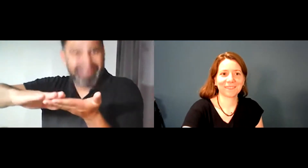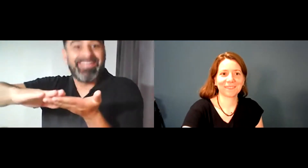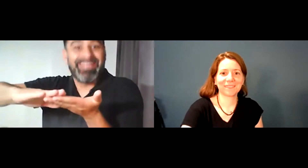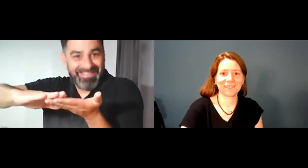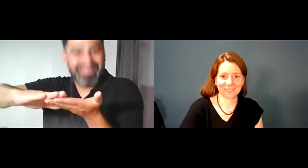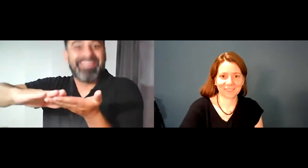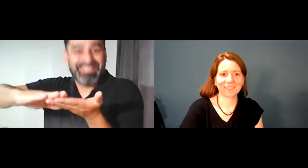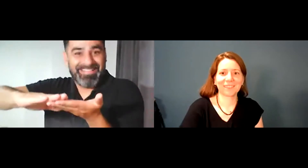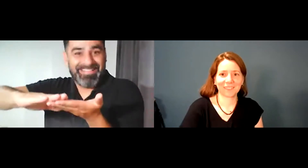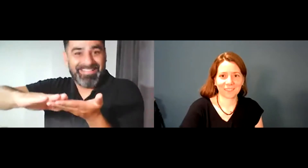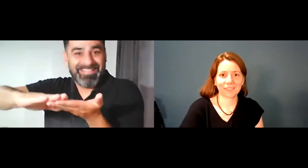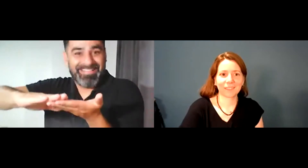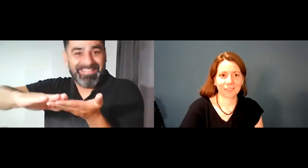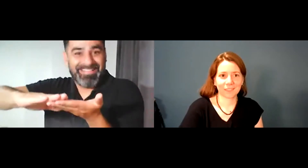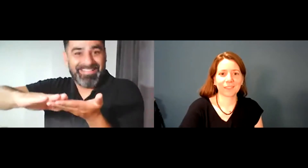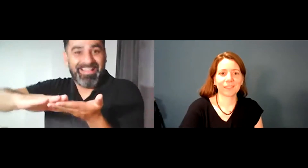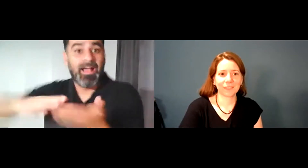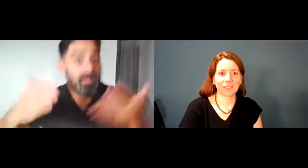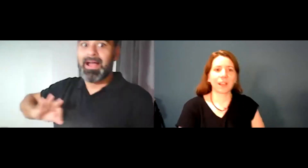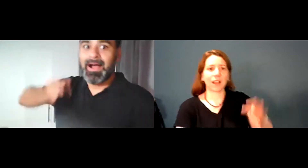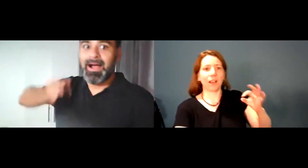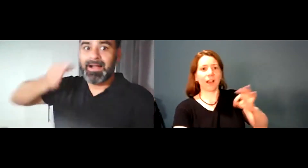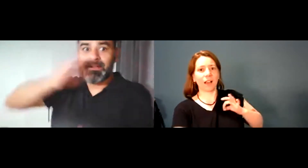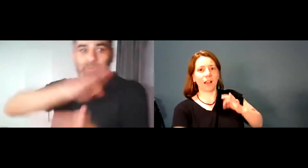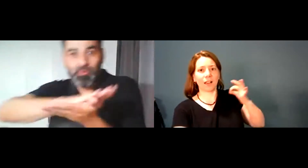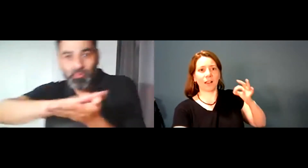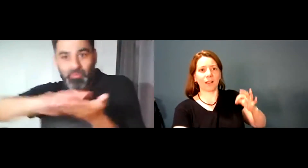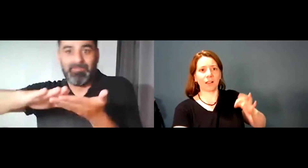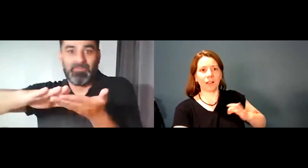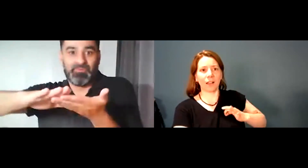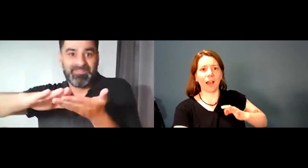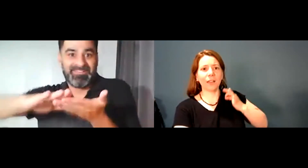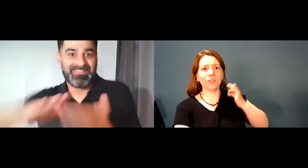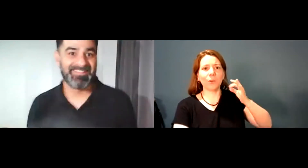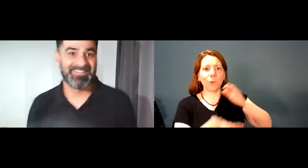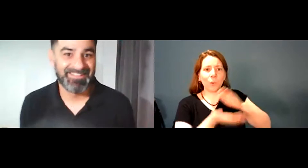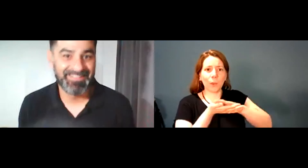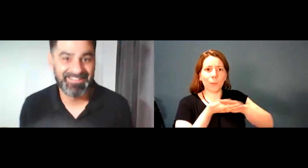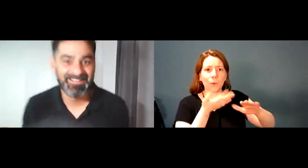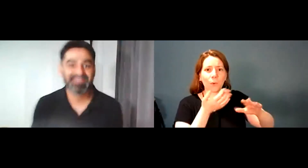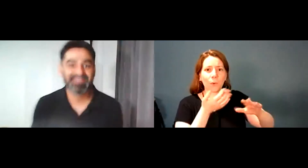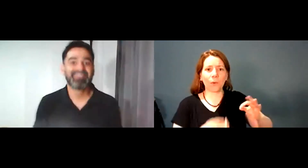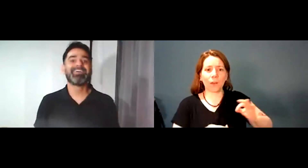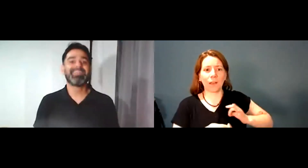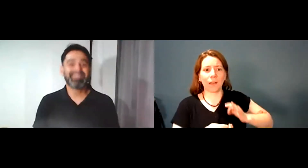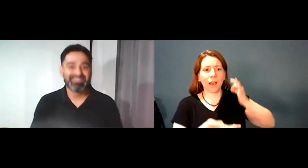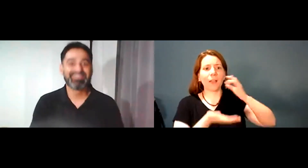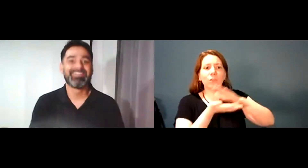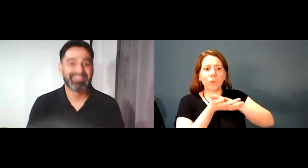Año. ¿Qué es así? Es año nuevo. Año, año nuevo. Ah, año